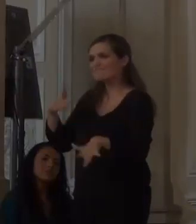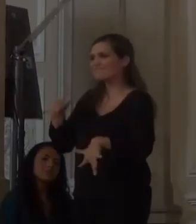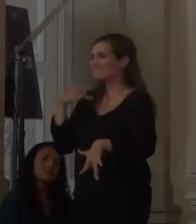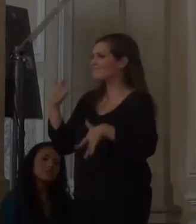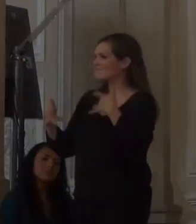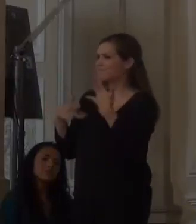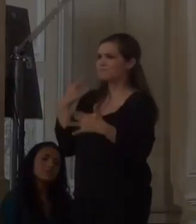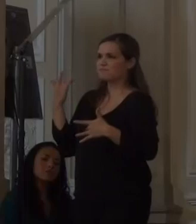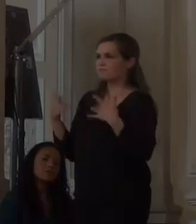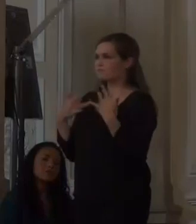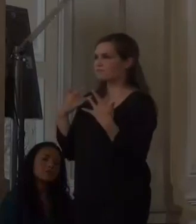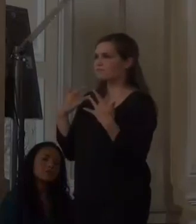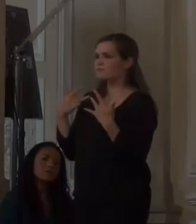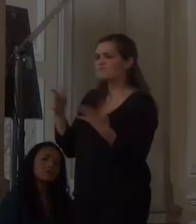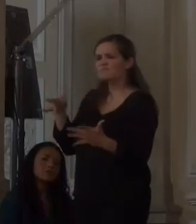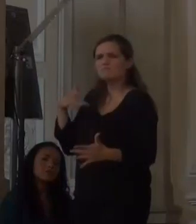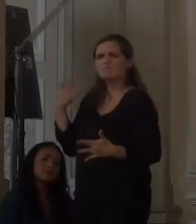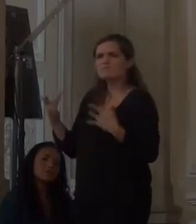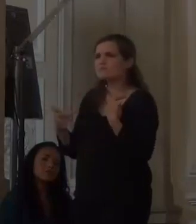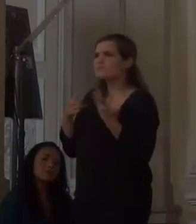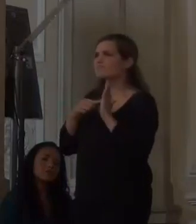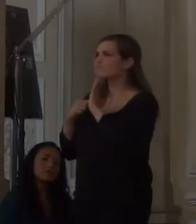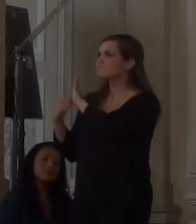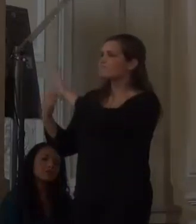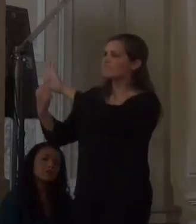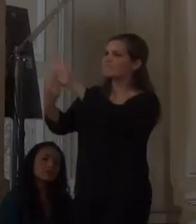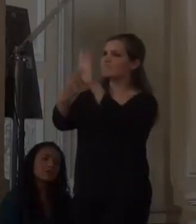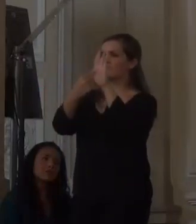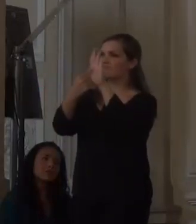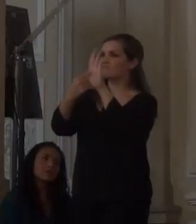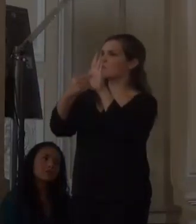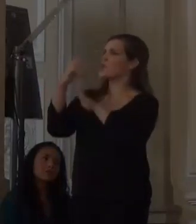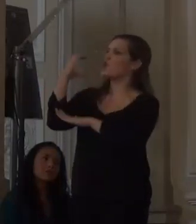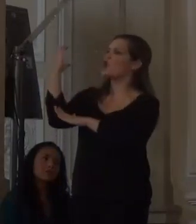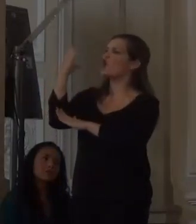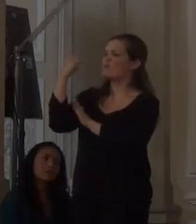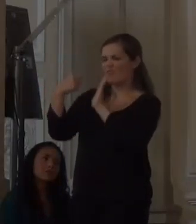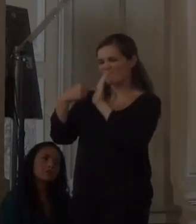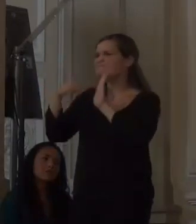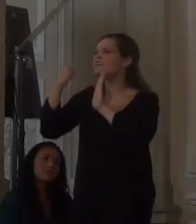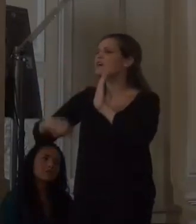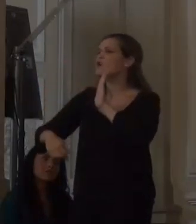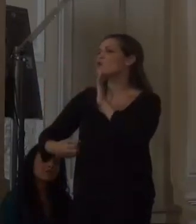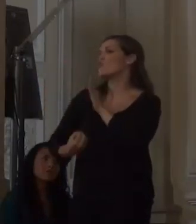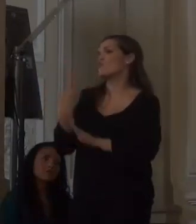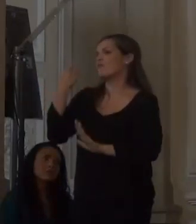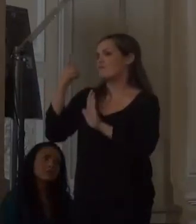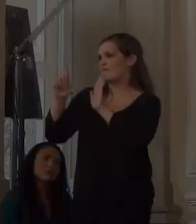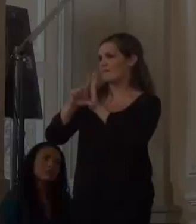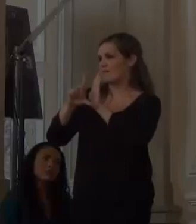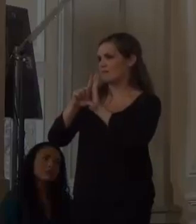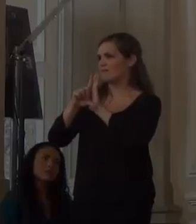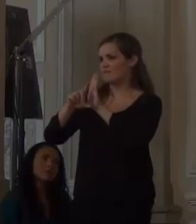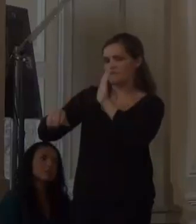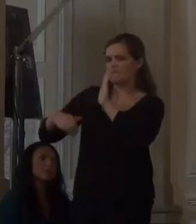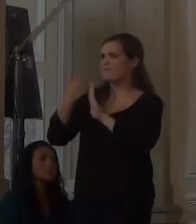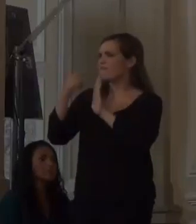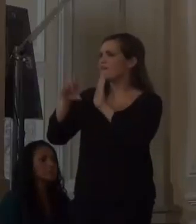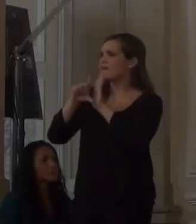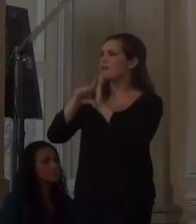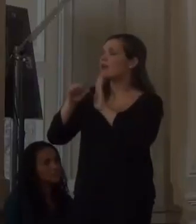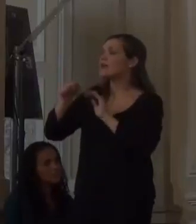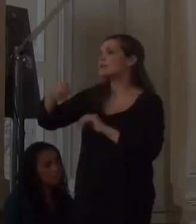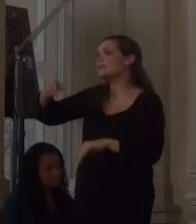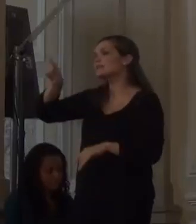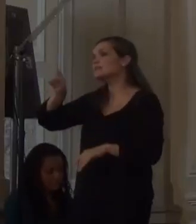tanto presentarle al país esta nueva ley. La ley